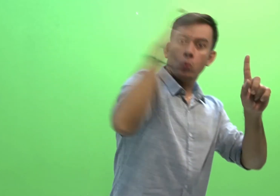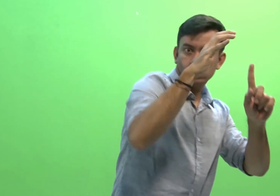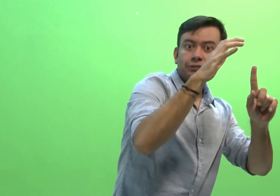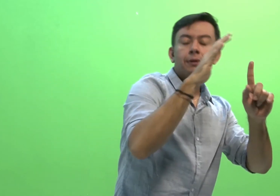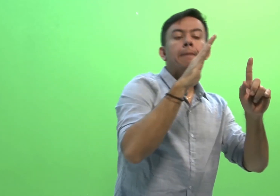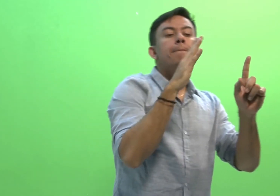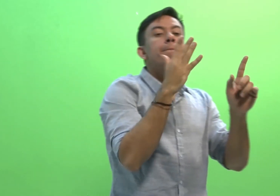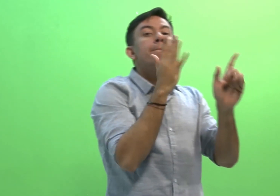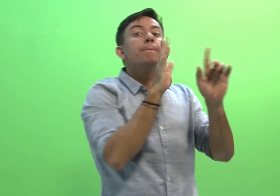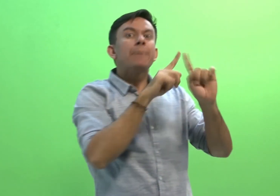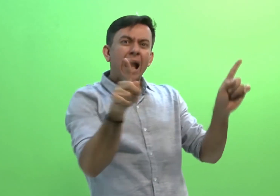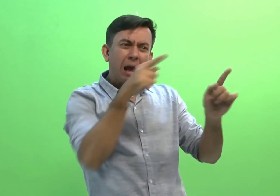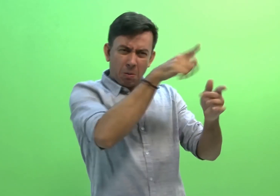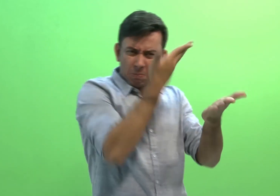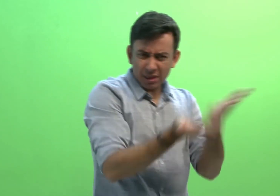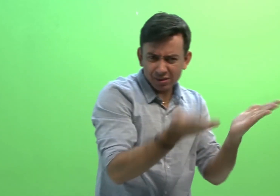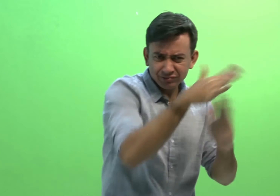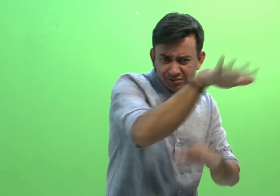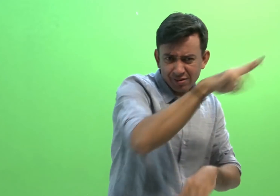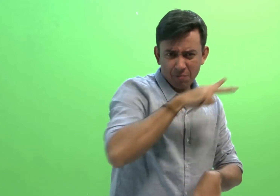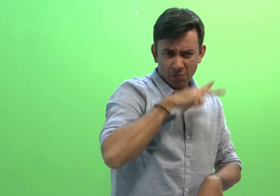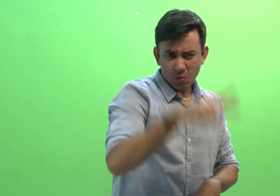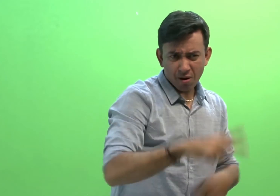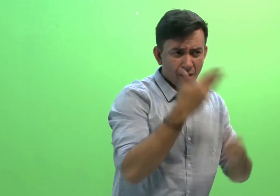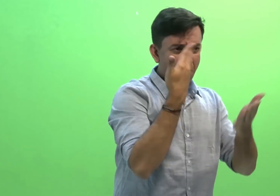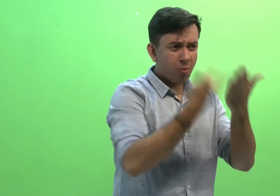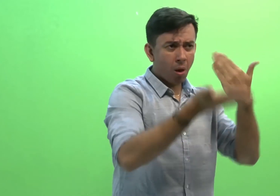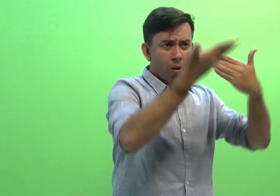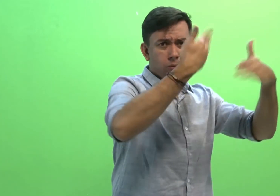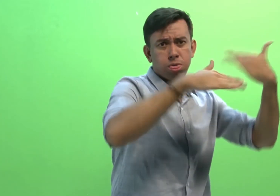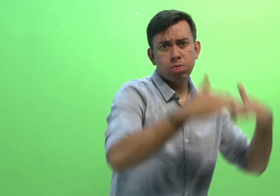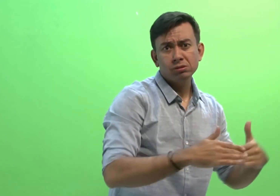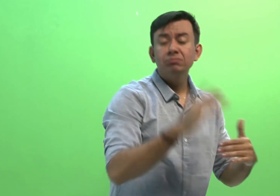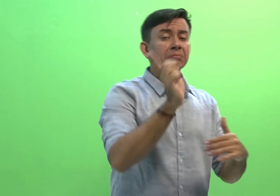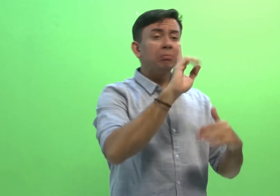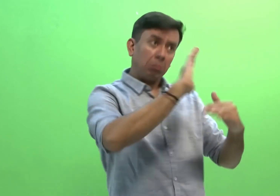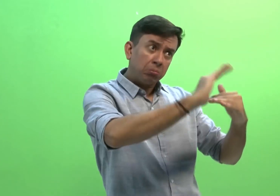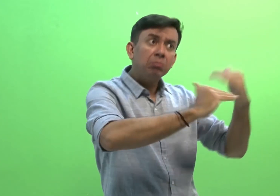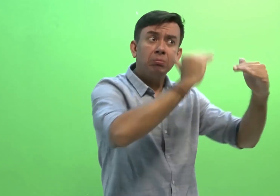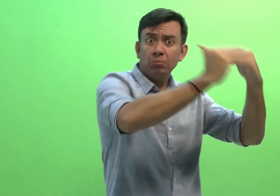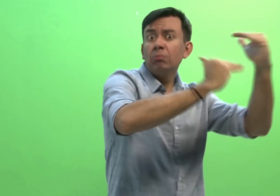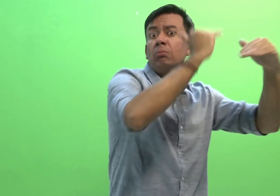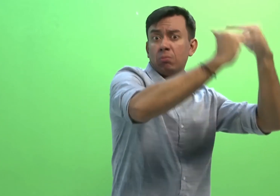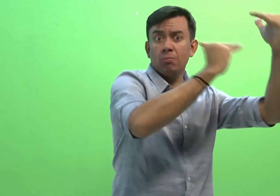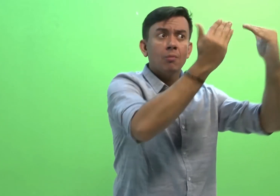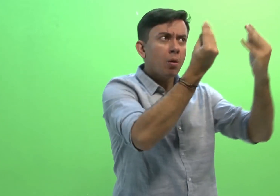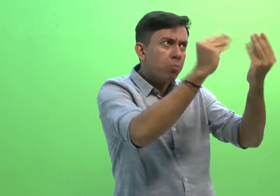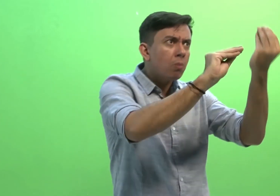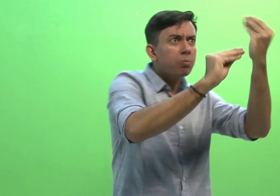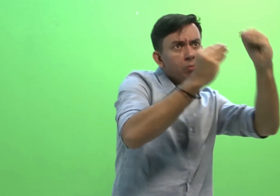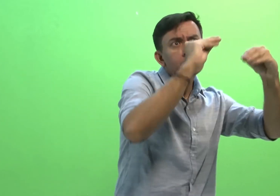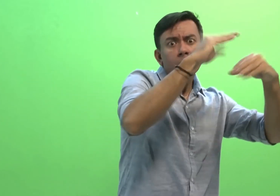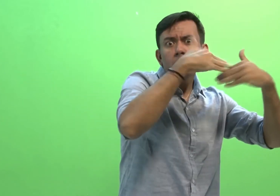da língua americana, mas houve perdas? Não. A língua portuguesa de lá